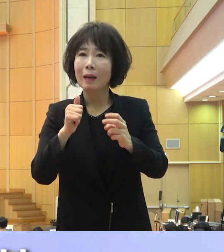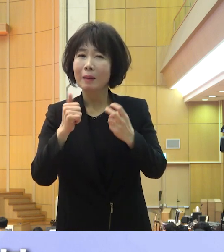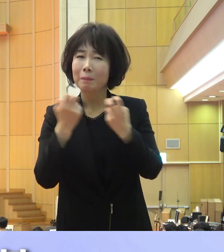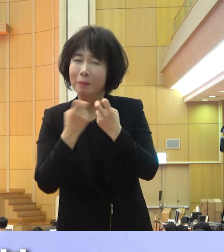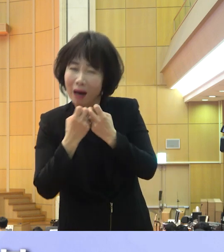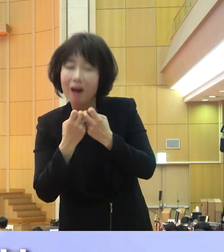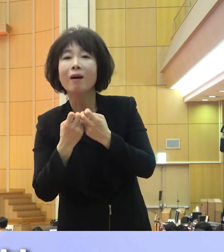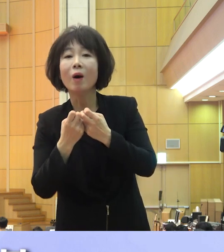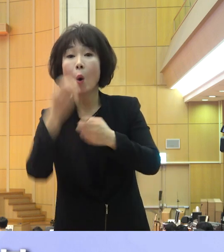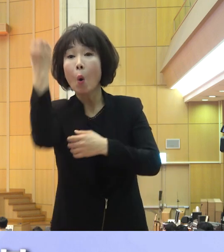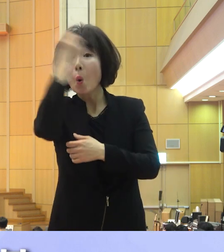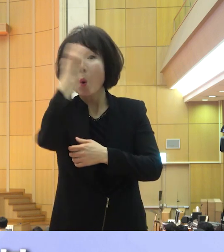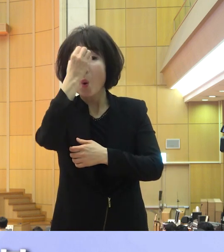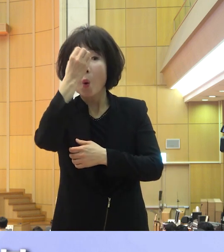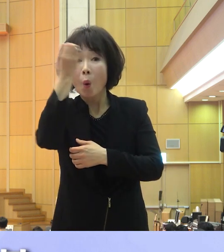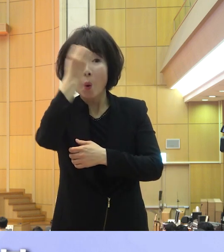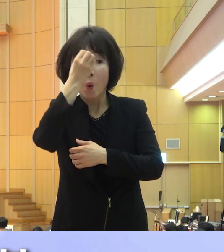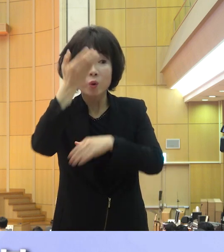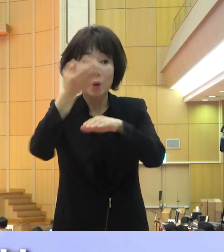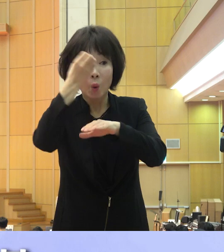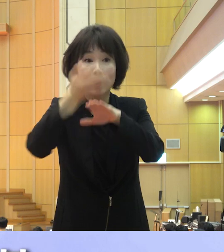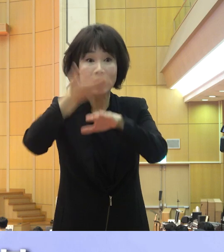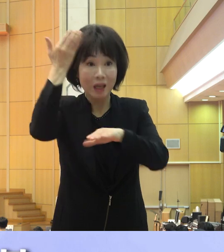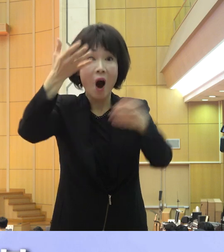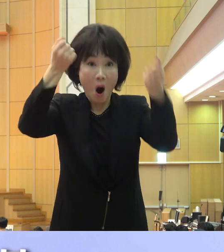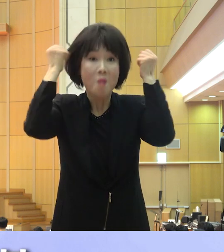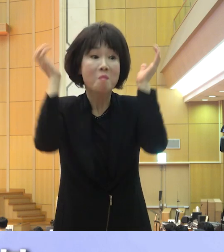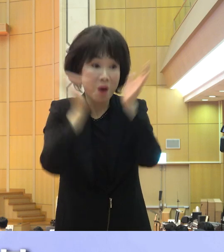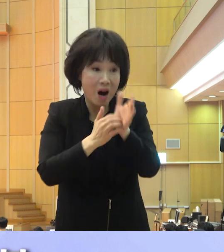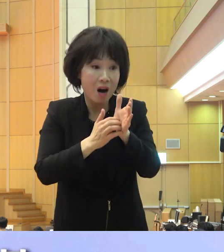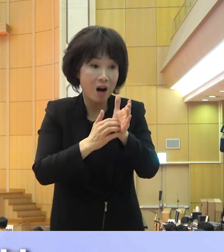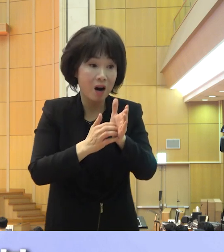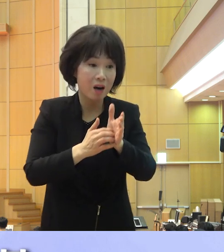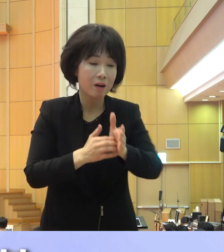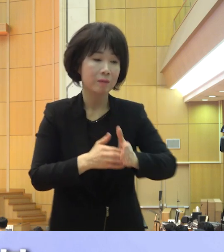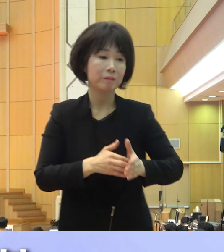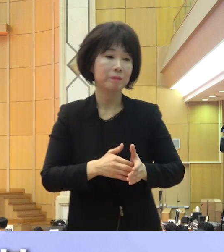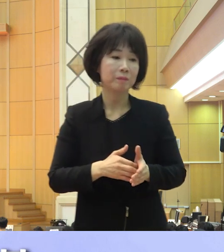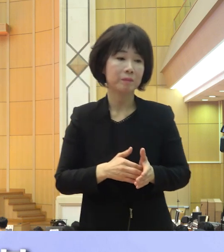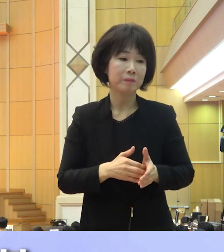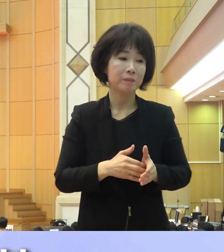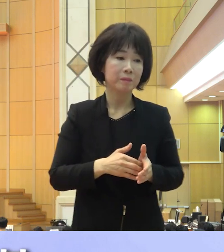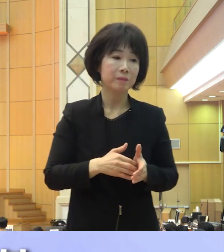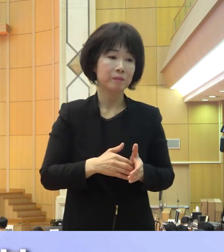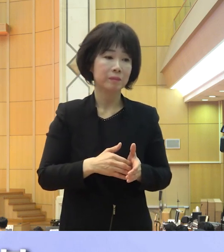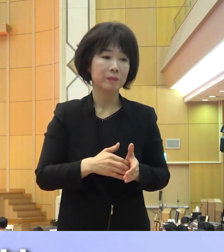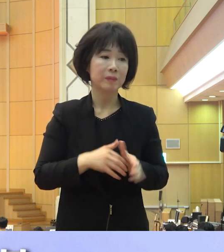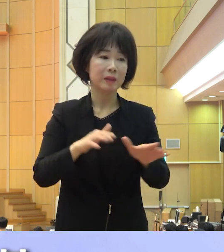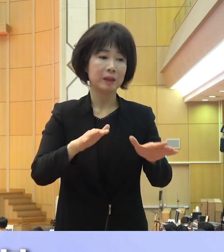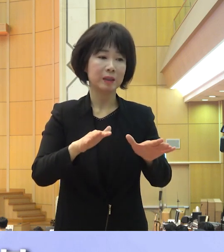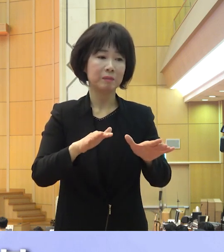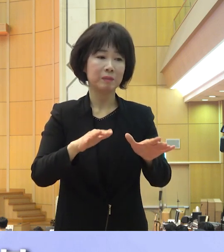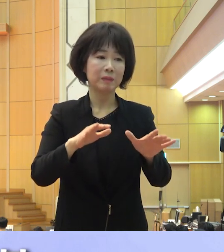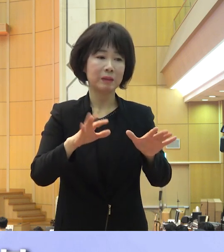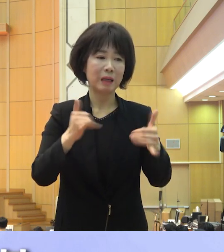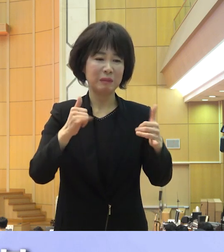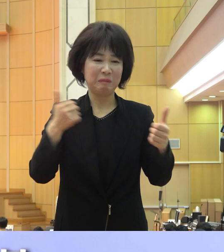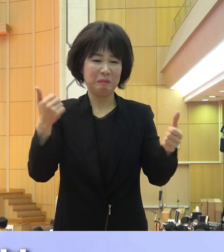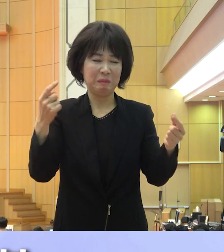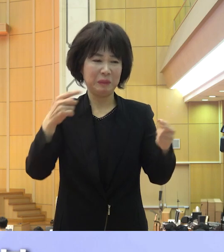고등학교 졸업 이상자 되는 졸업증명서를 붙여서 새로이